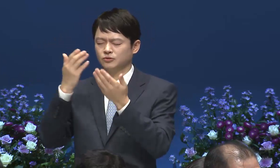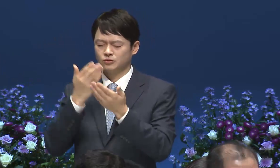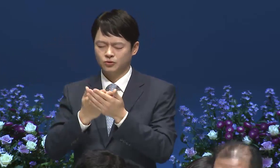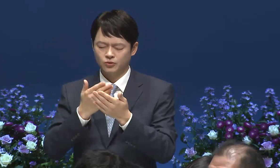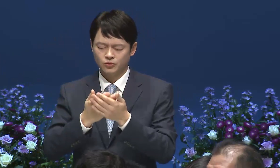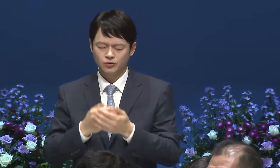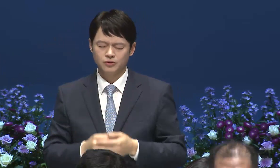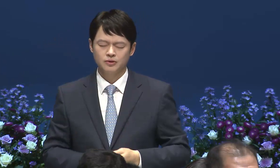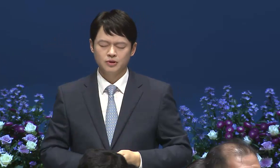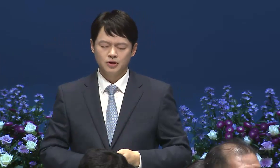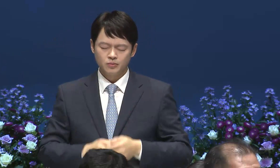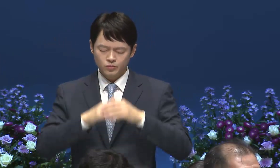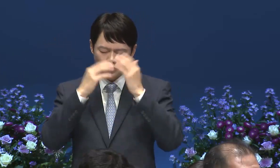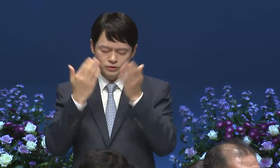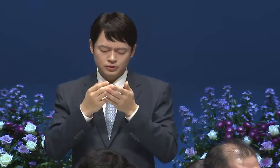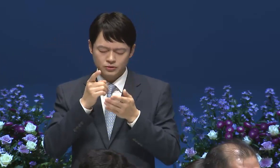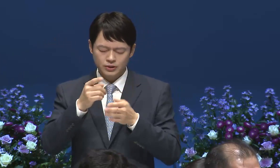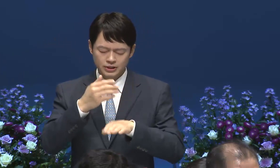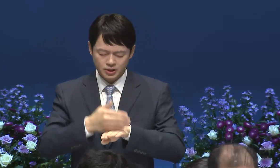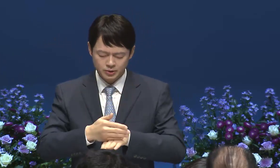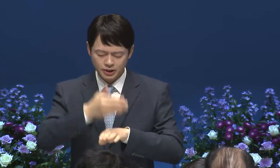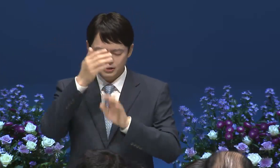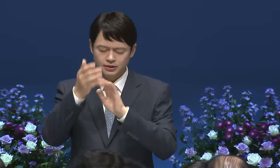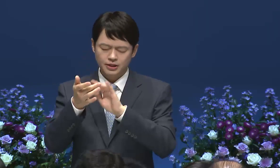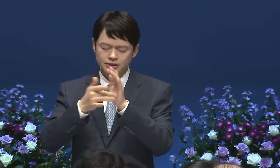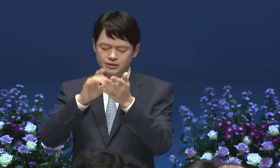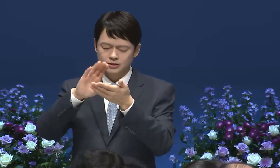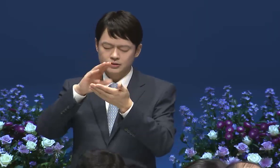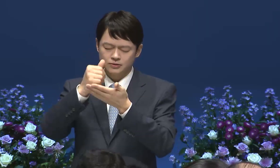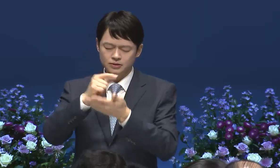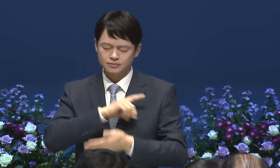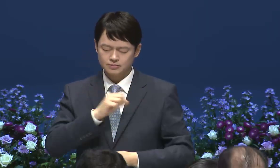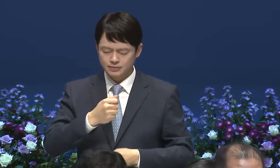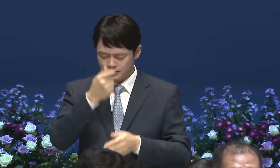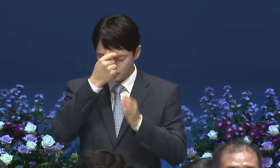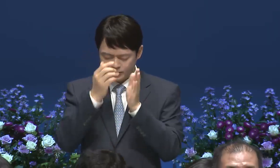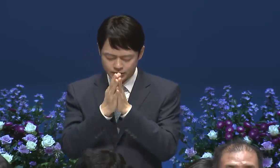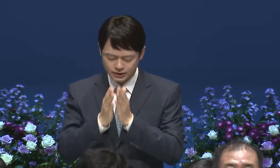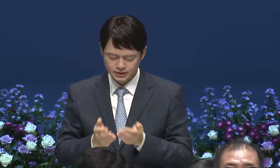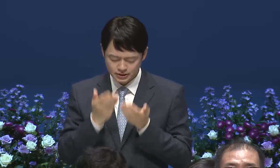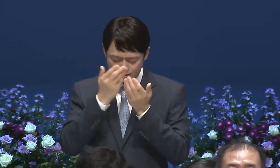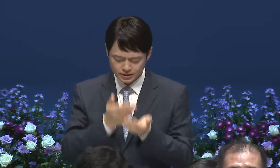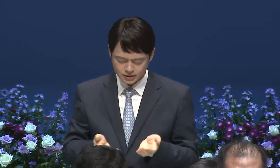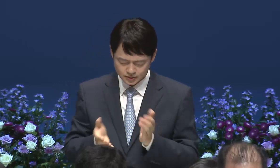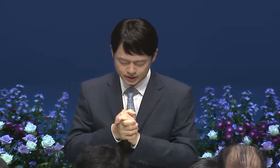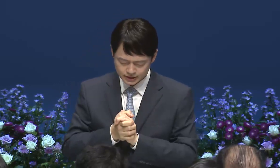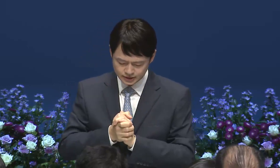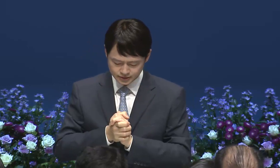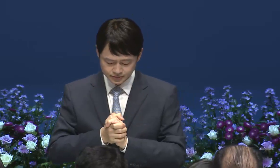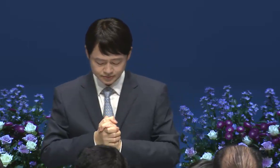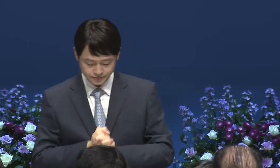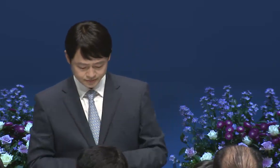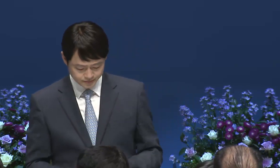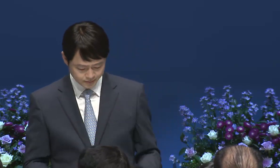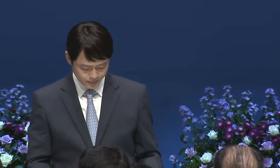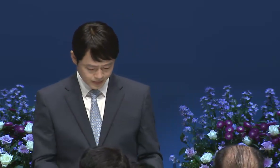이루어질 수 있을 때까지 하나님께서 성령 충만함을 부어주시옵소서. 감사드리며 예수 그리스도 이름으로 기도 올리옵나이다. 아멘.